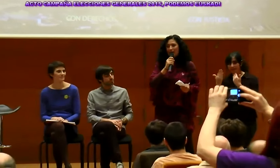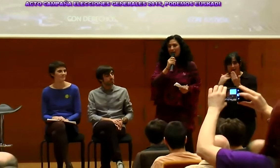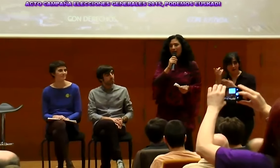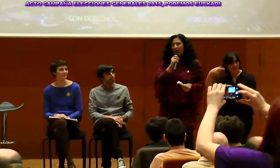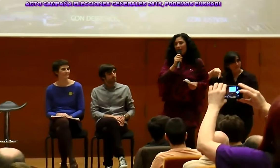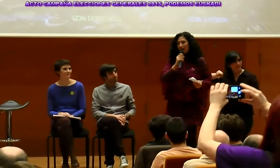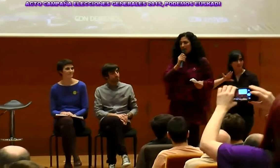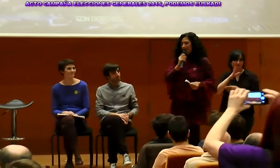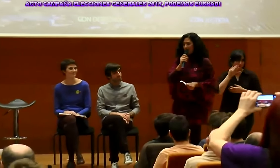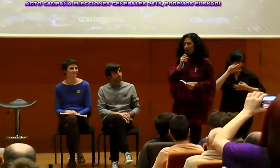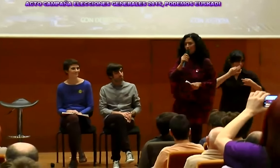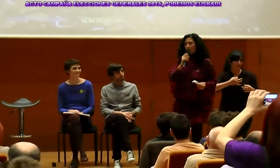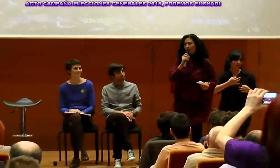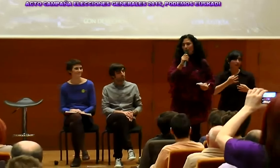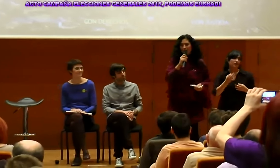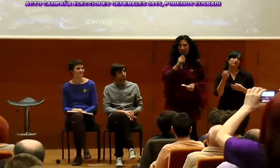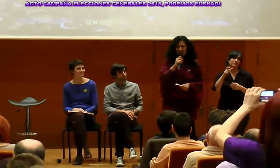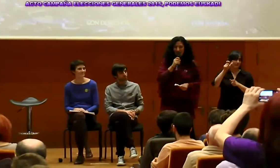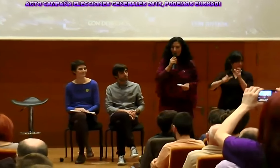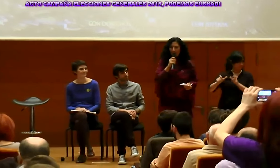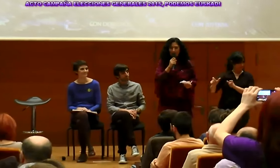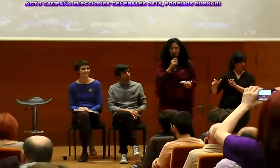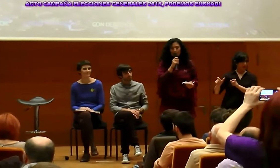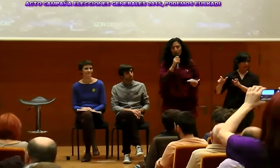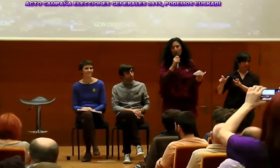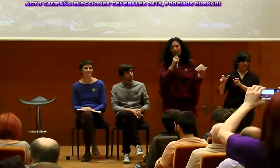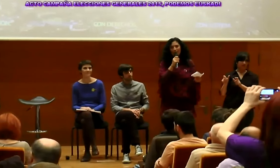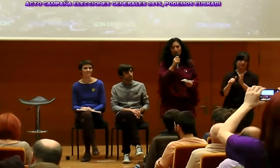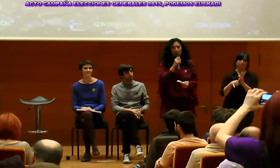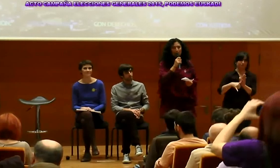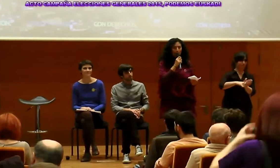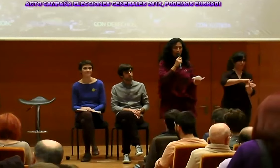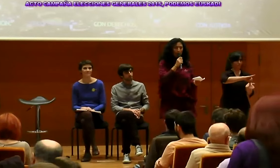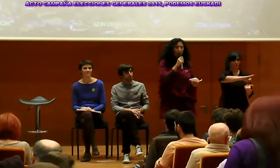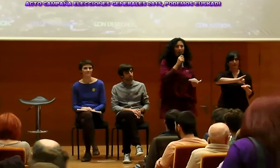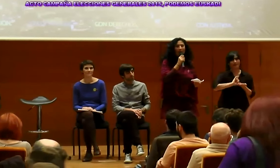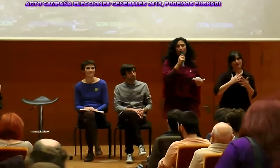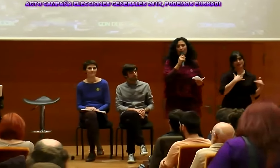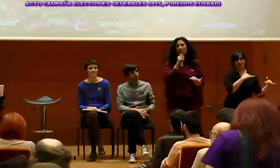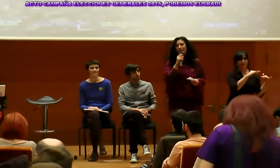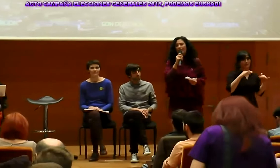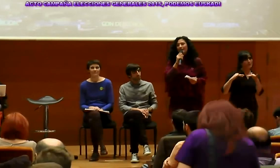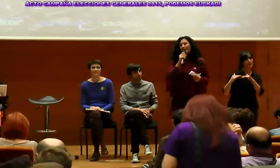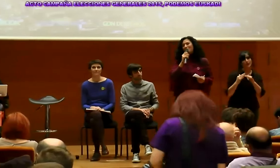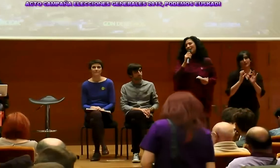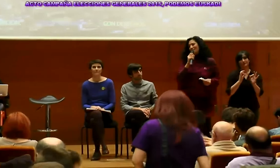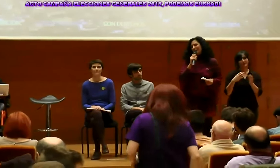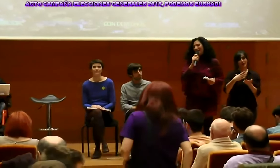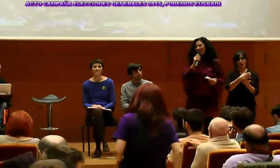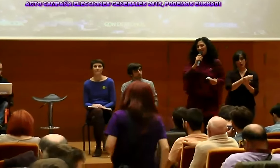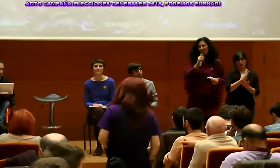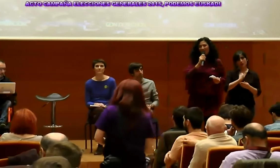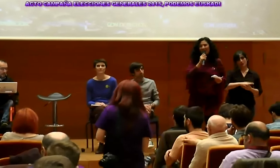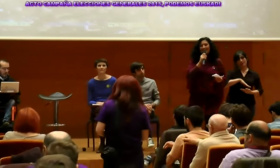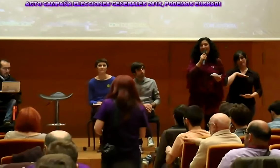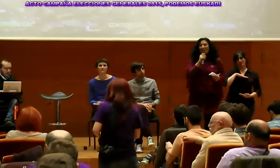verdad que han sido unas personas que han estado en todos los círculos y se han movido un montón para que todas tengamos la capacidad